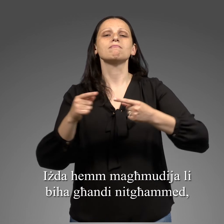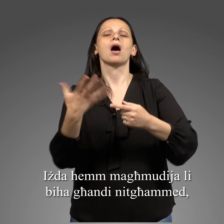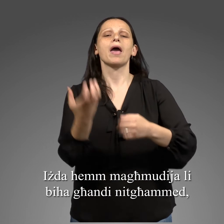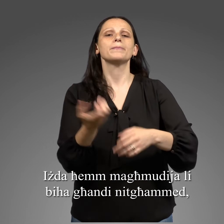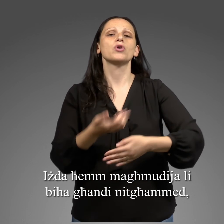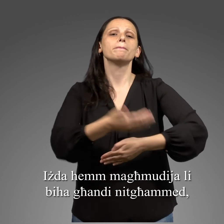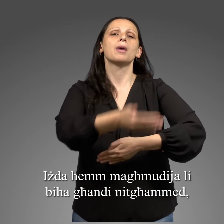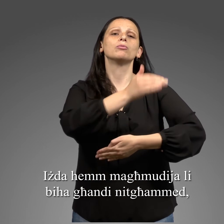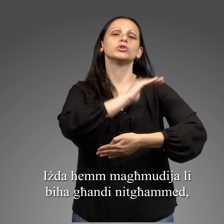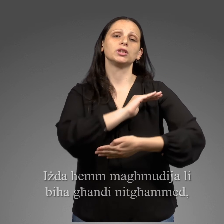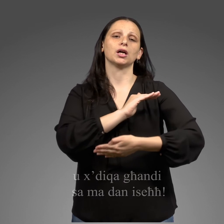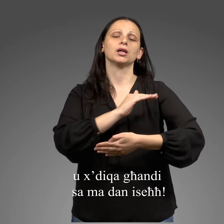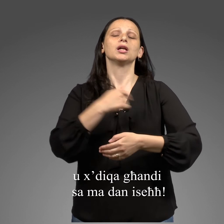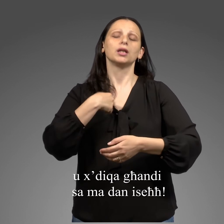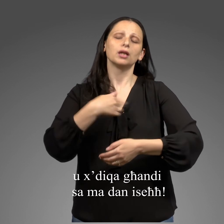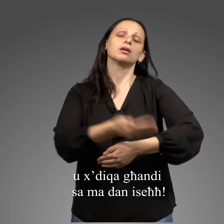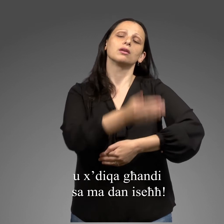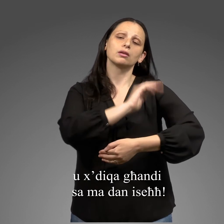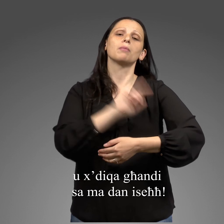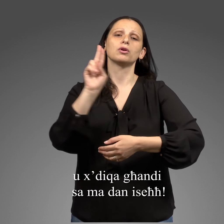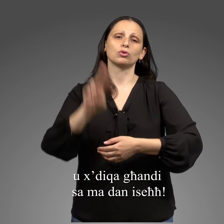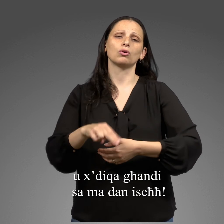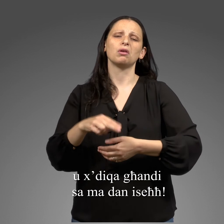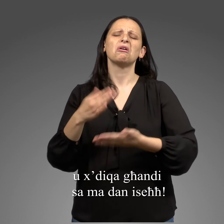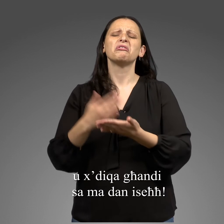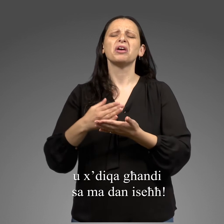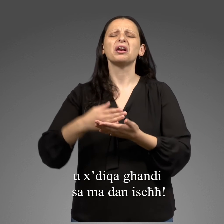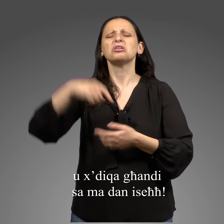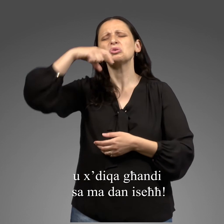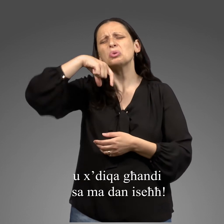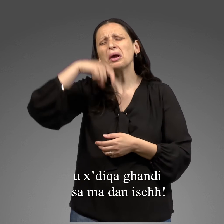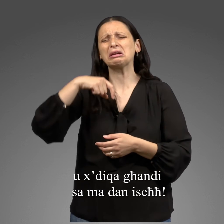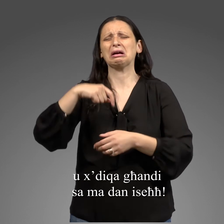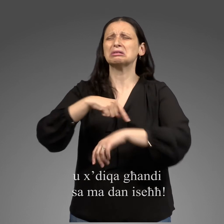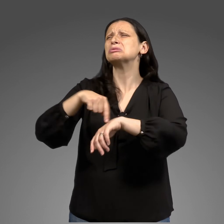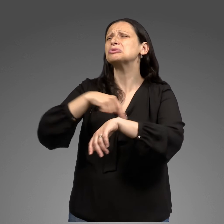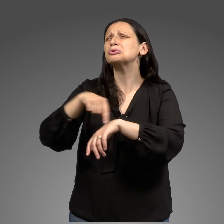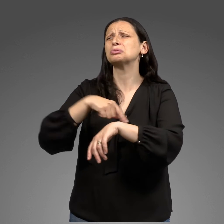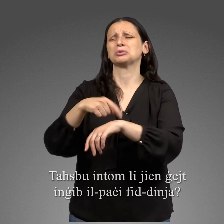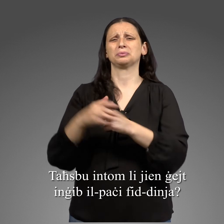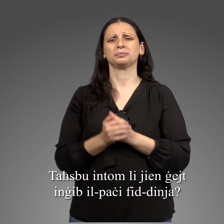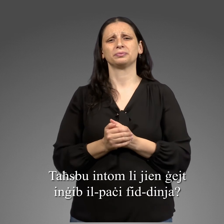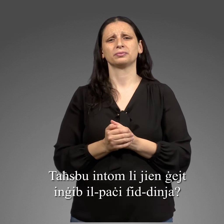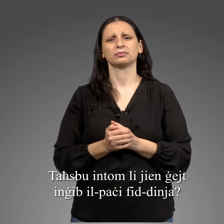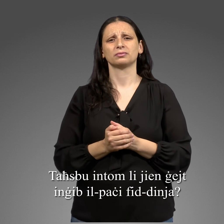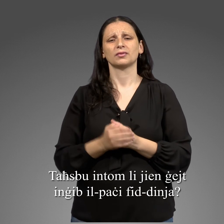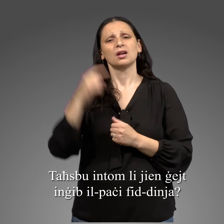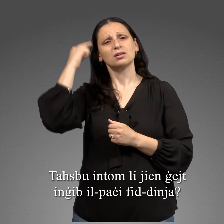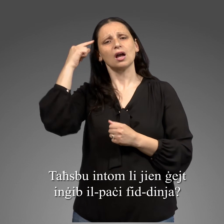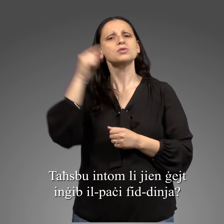għandini ta' għammet. U ġdi għandi samadani seħ. Taħzbu jntum li inġajt